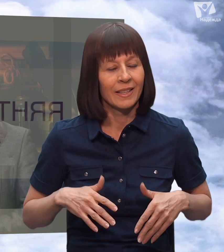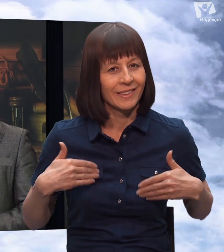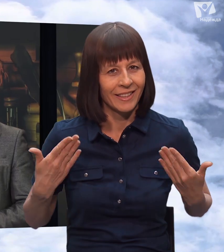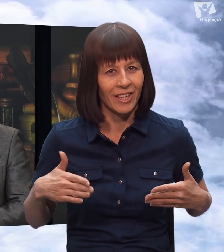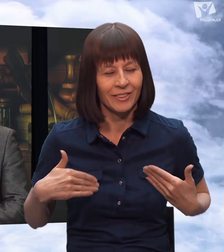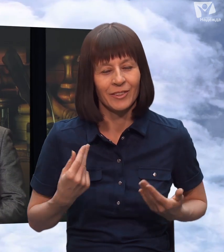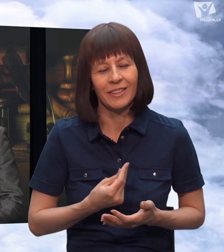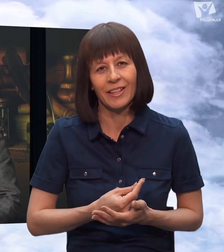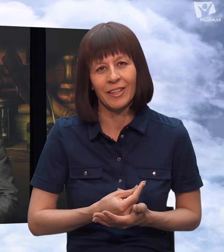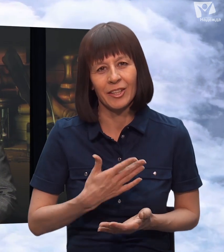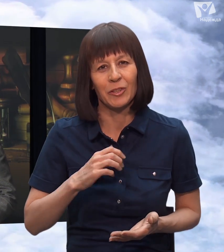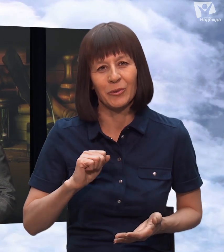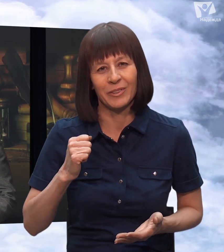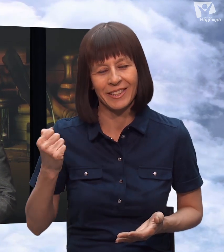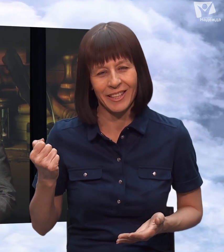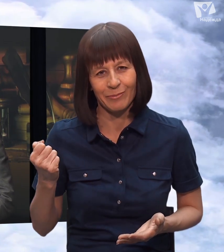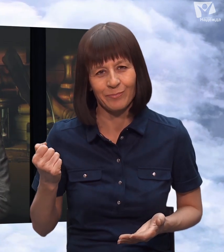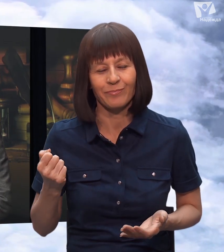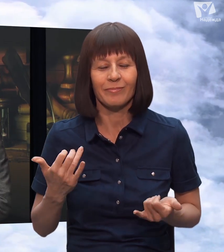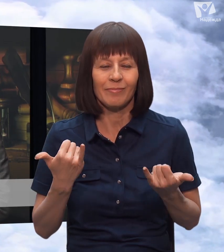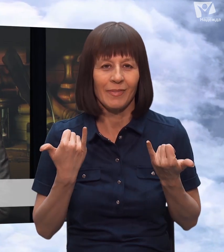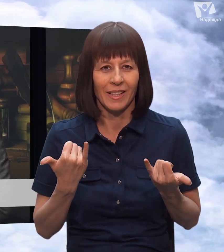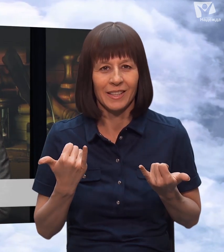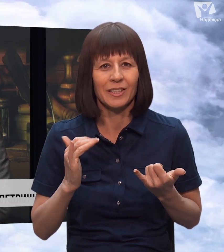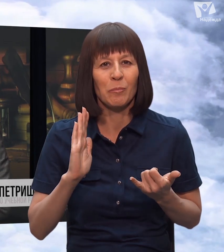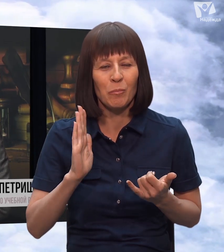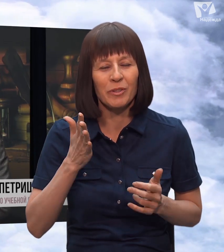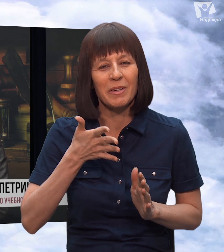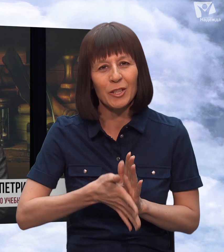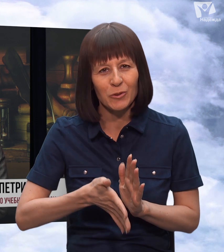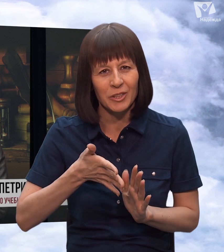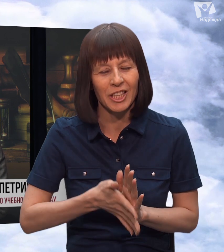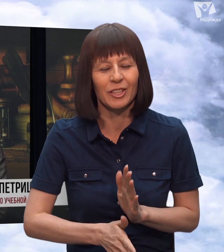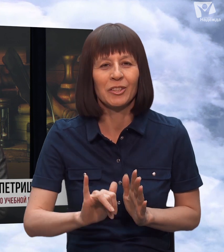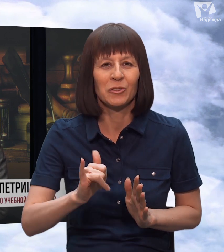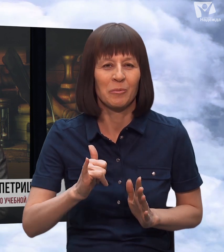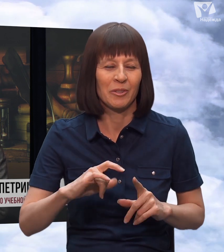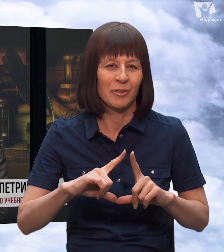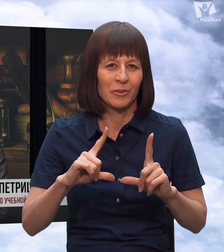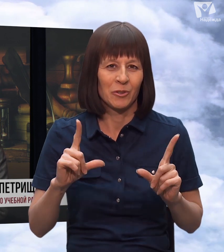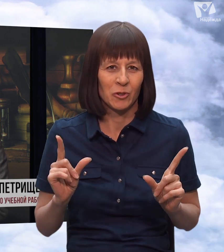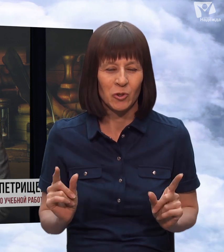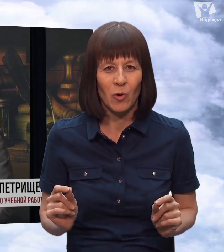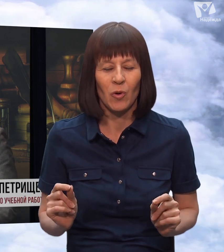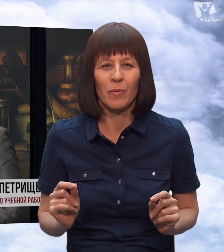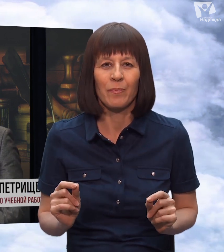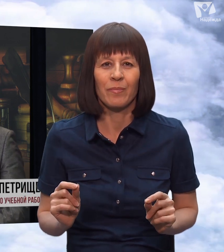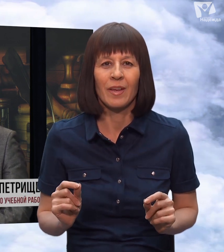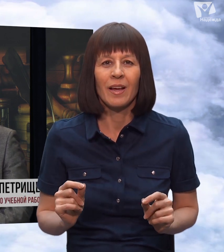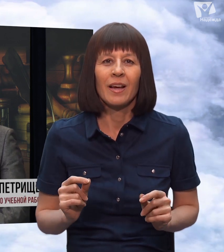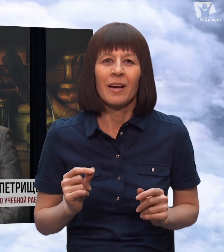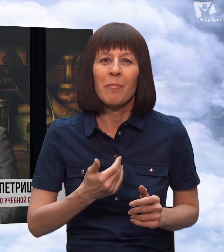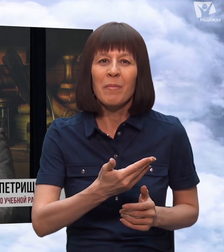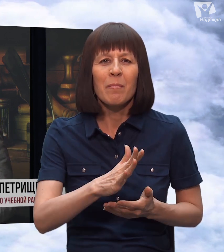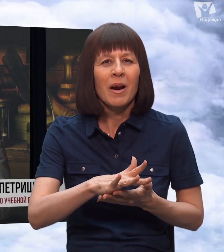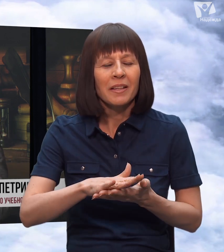здравствуйте дорогие друзья добро пожаловать на урок субботней школы за узким университетом мы